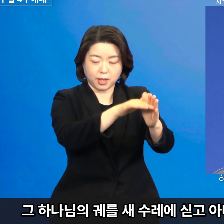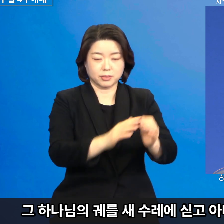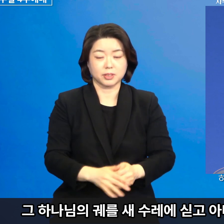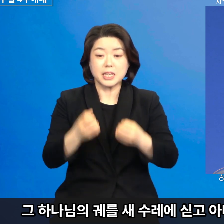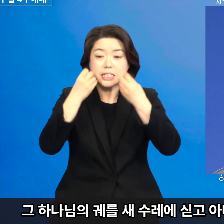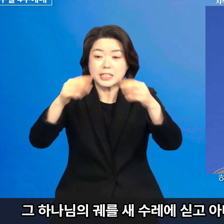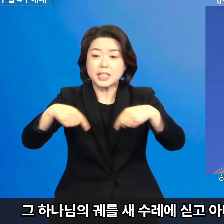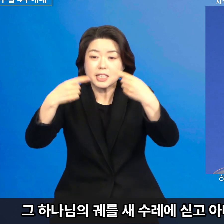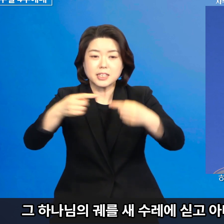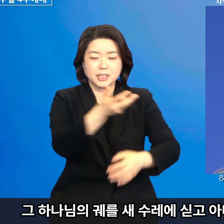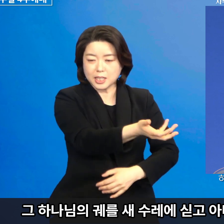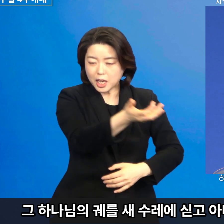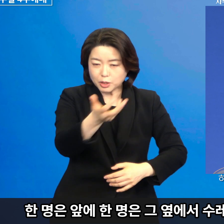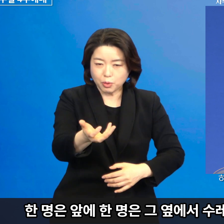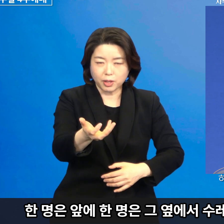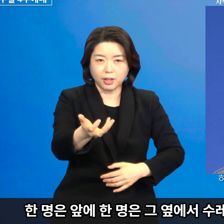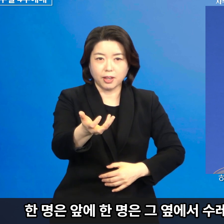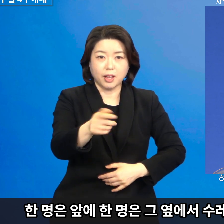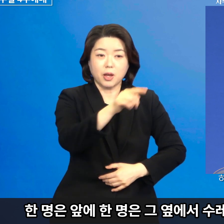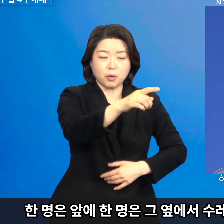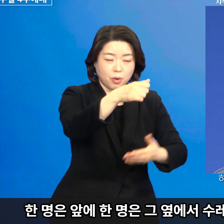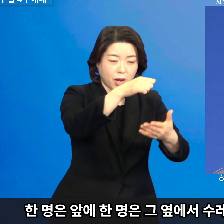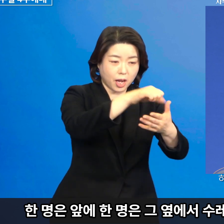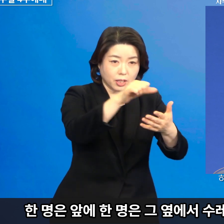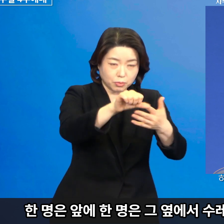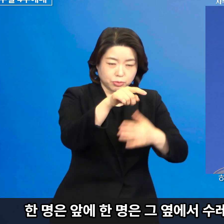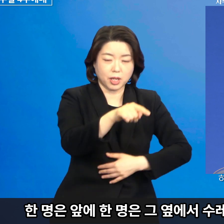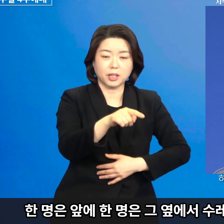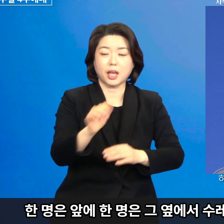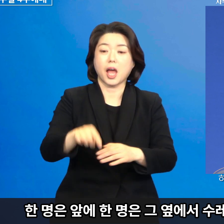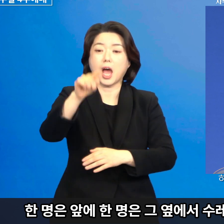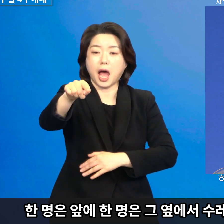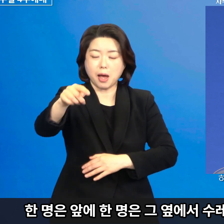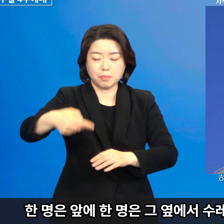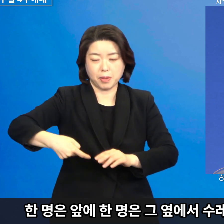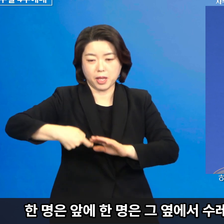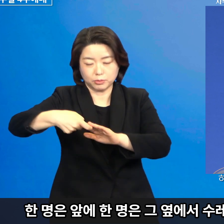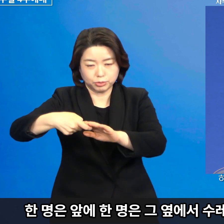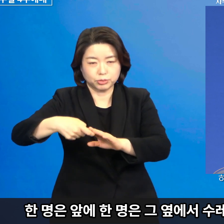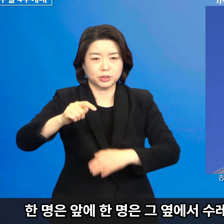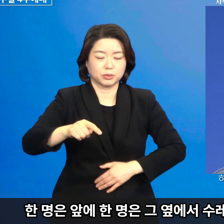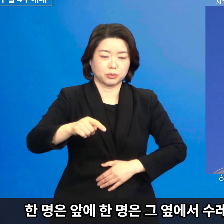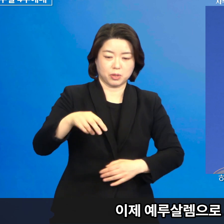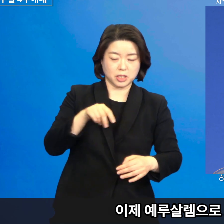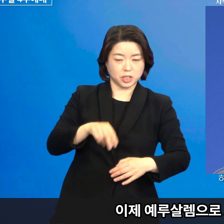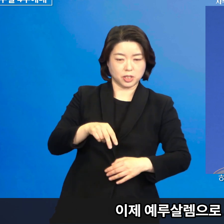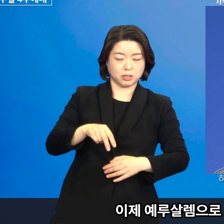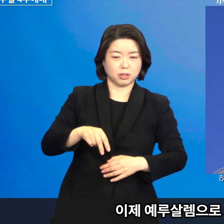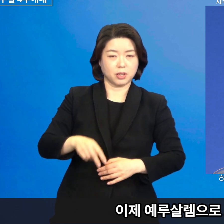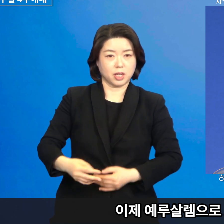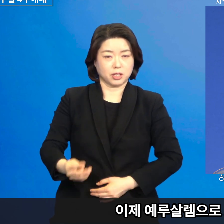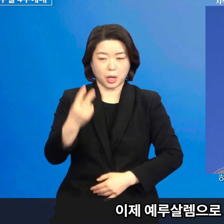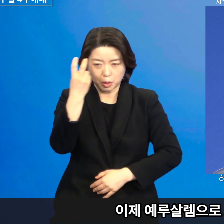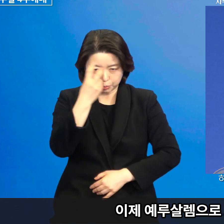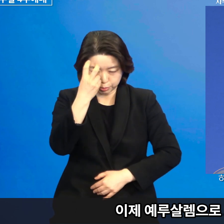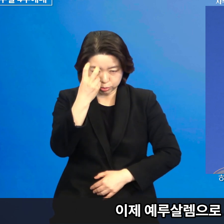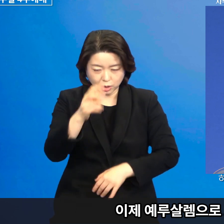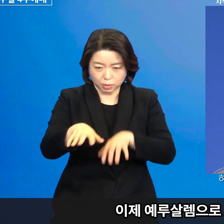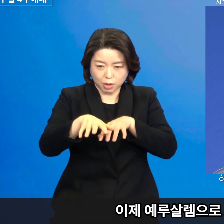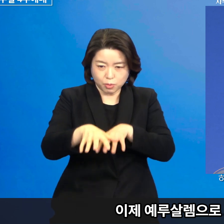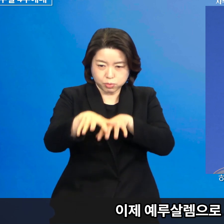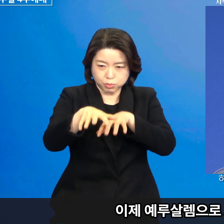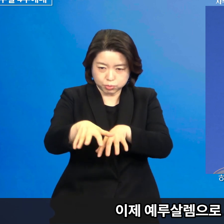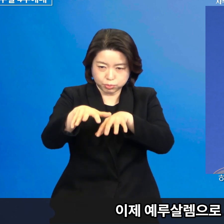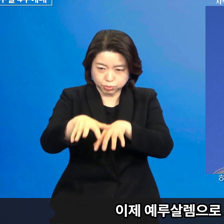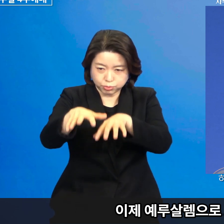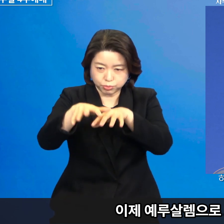아들 우사와 아효가 한 명은 앞에, 한 명은 그 옆에서 수레 위에 있는 하나님의 궤를 지키며 이제 예루살렘으로